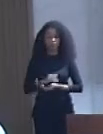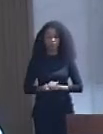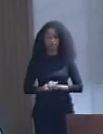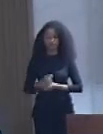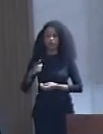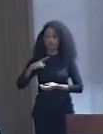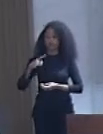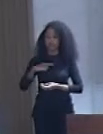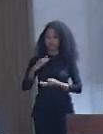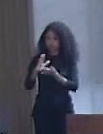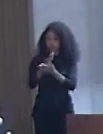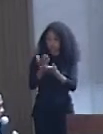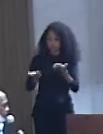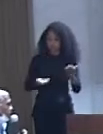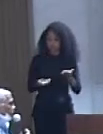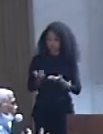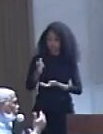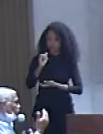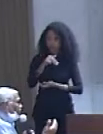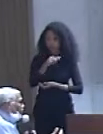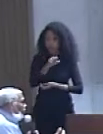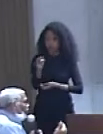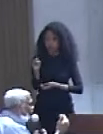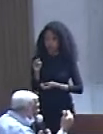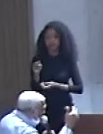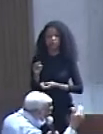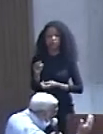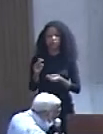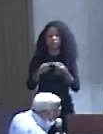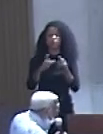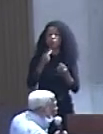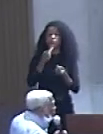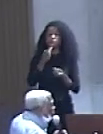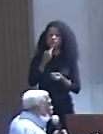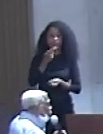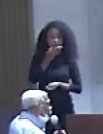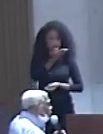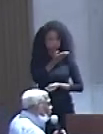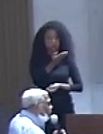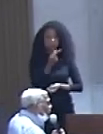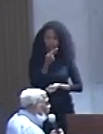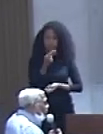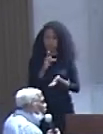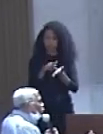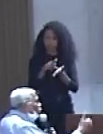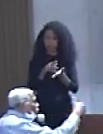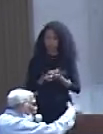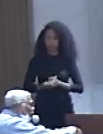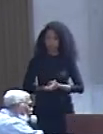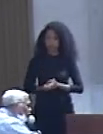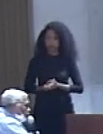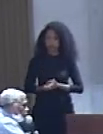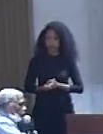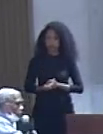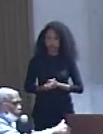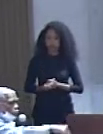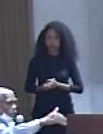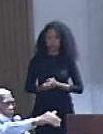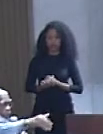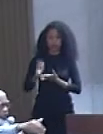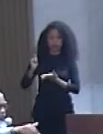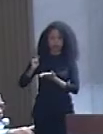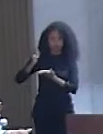do INSS, mas eu quero dizer que é com relação àquilo que ele colocou. O benefício